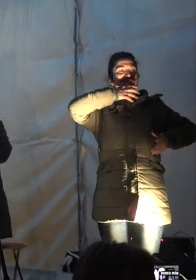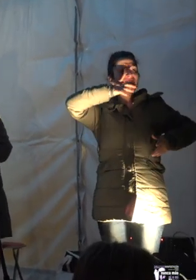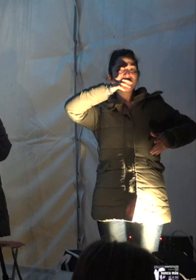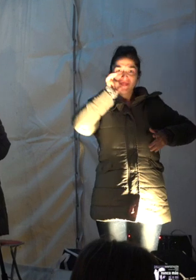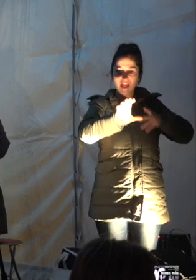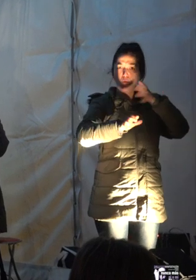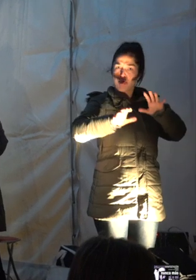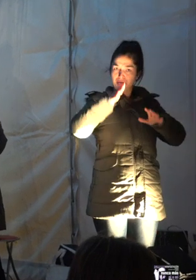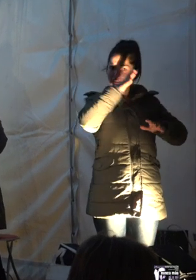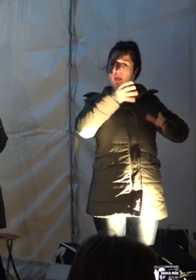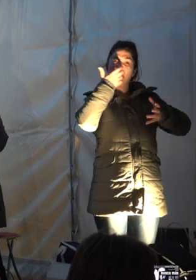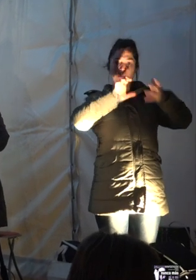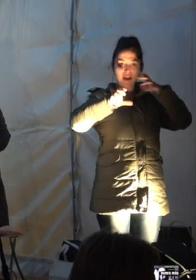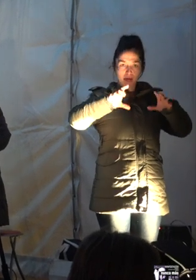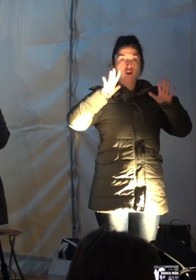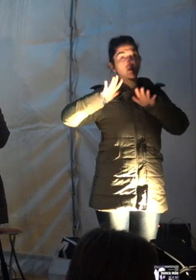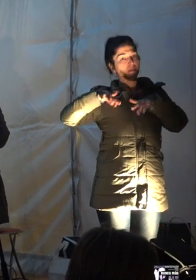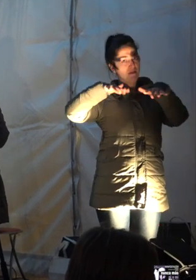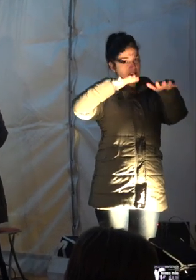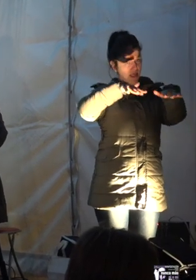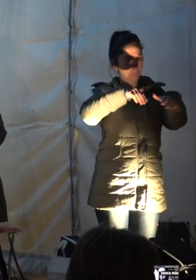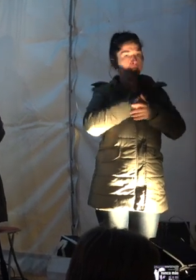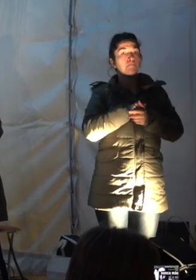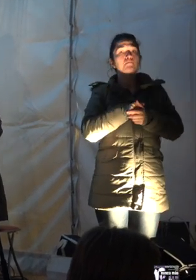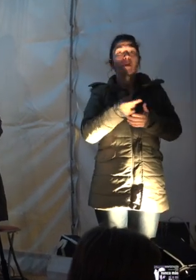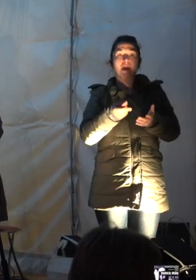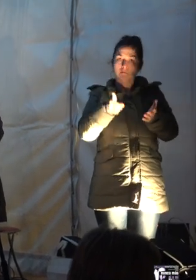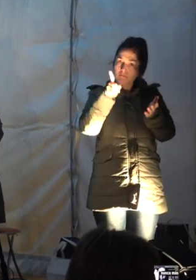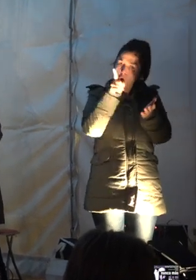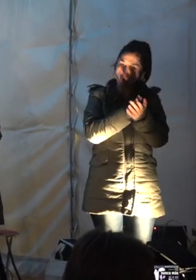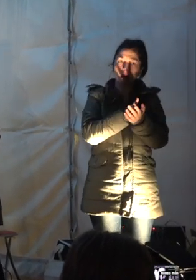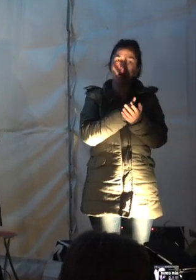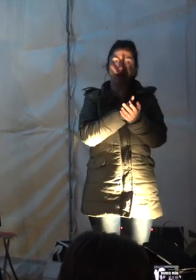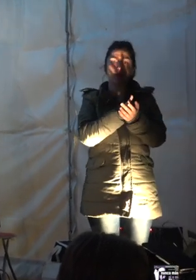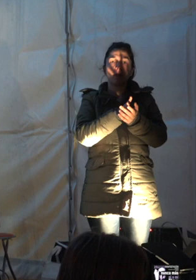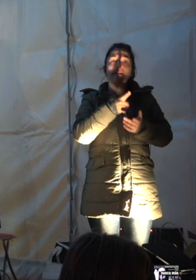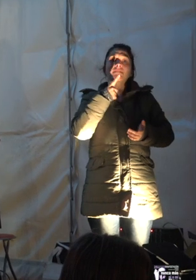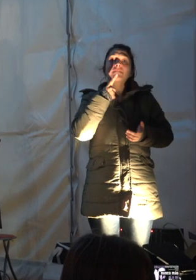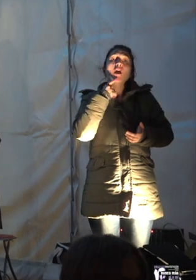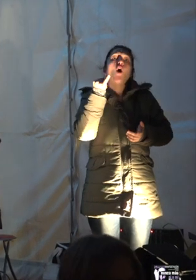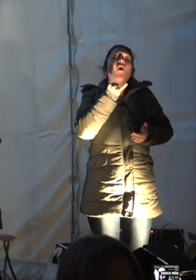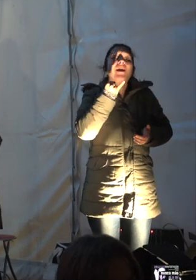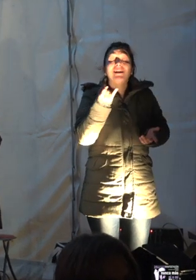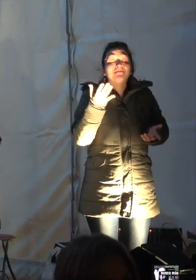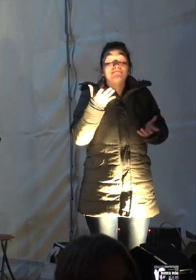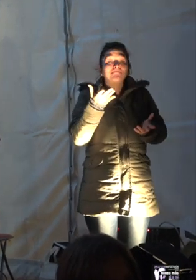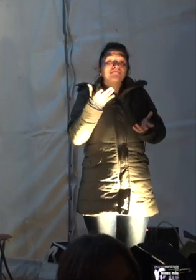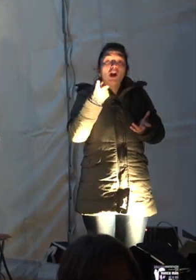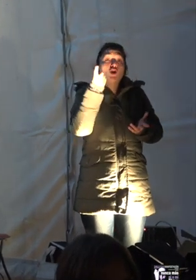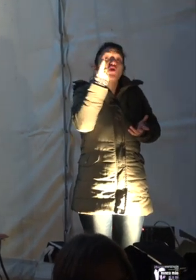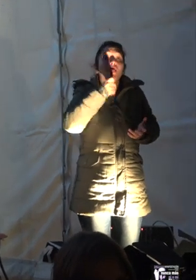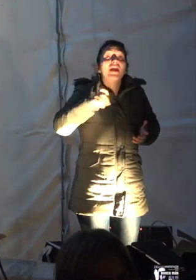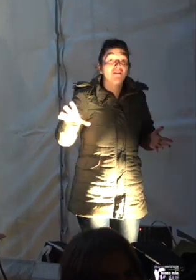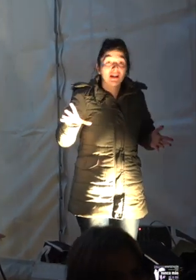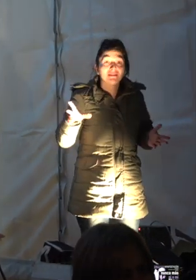reivindicación de esta manifestación. Otra más, que ojalá no hubiera tenido que convocarse y tampoco